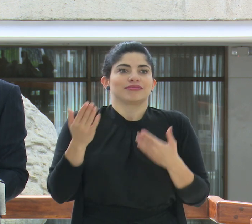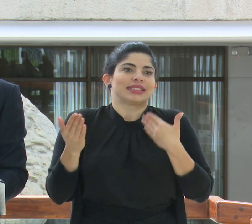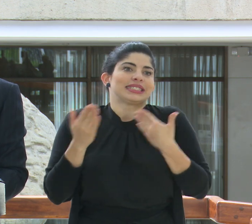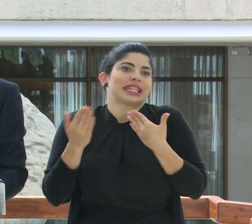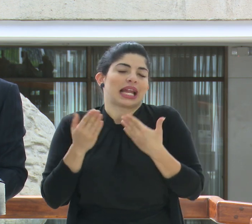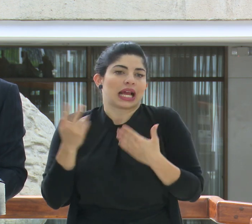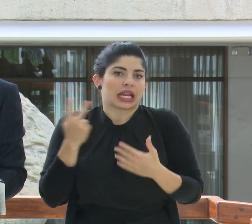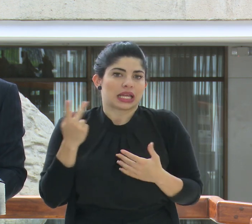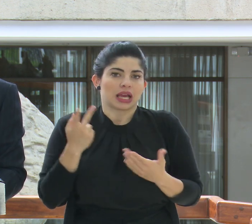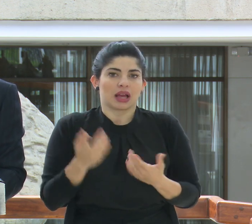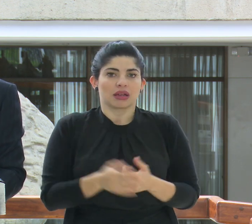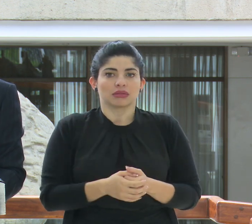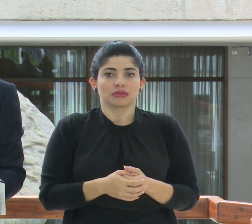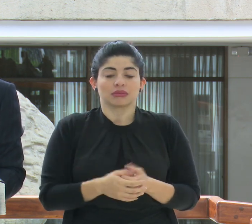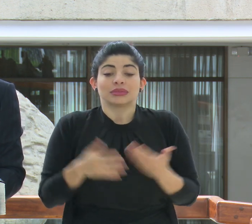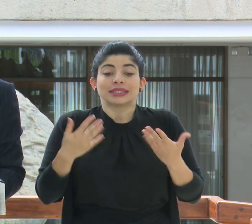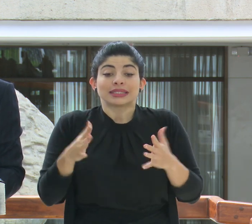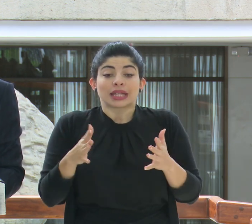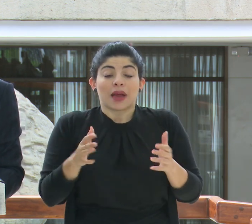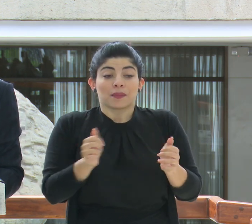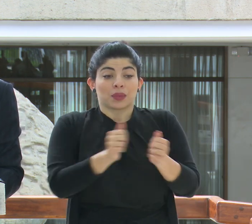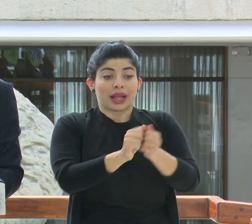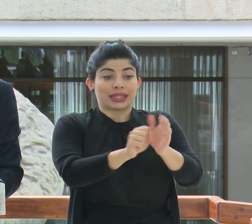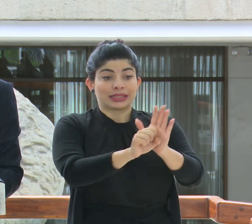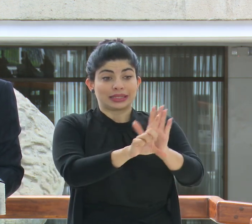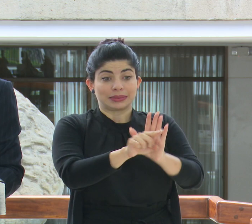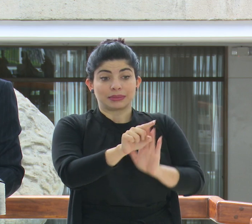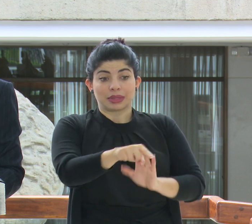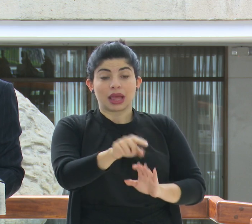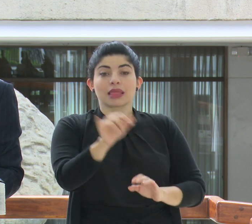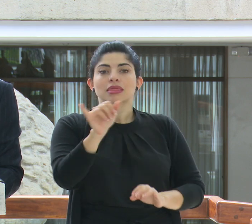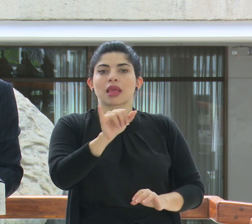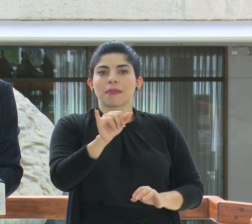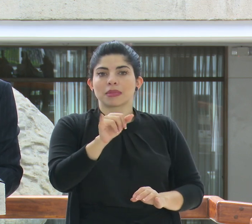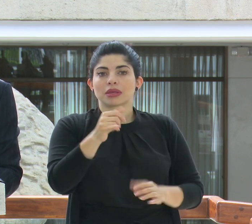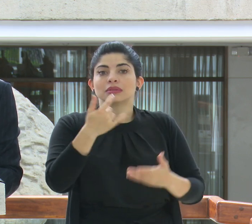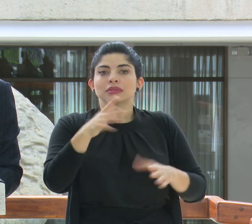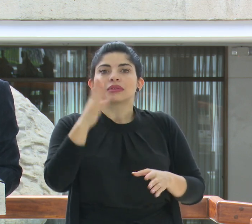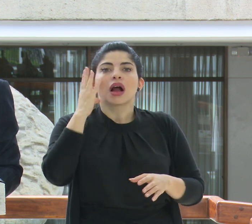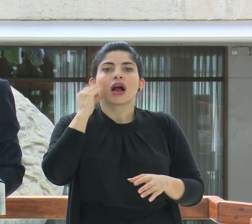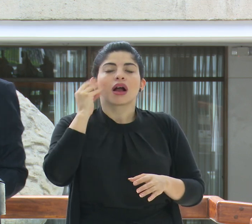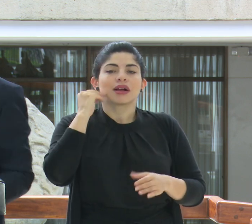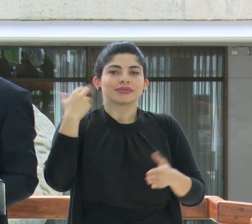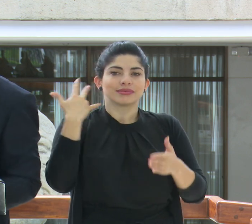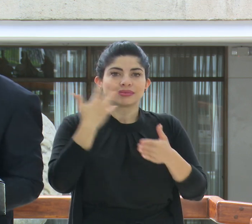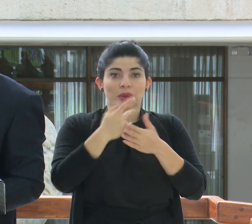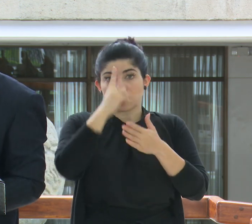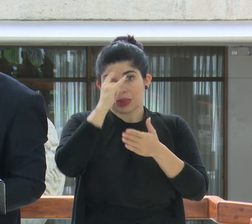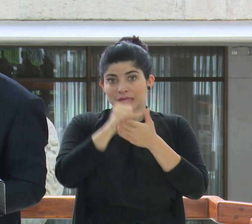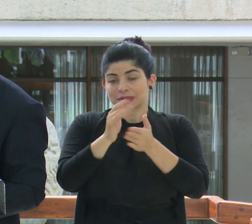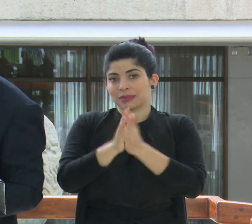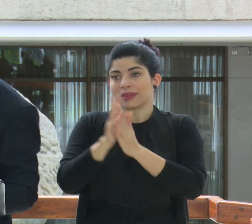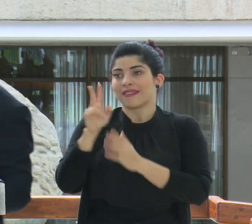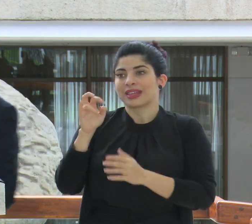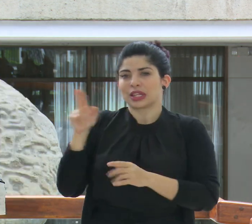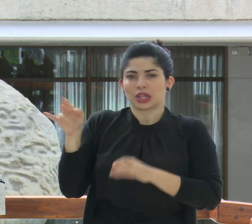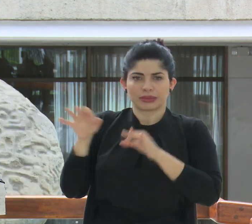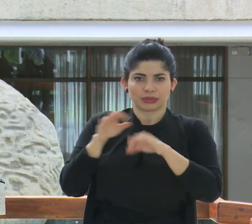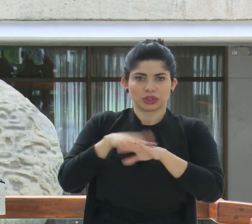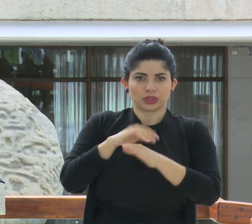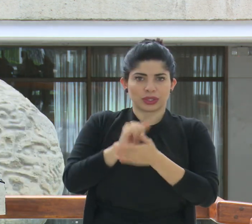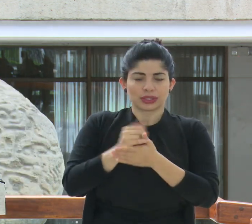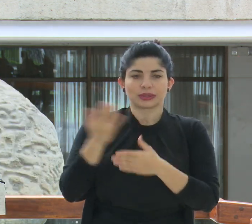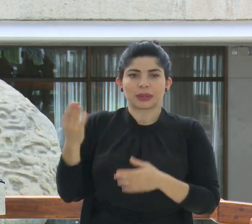cercanía. Ya con la Asamblea Legislativa creo que también hay un camino andado, pero le pediría a Víctor tal vez que se refiera a él.